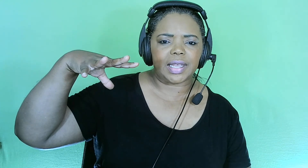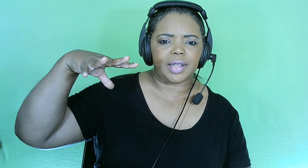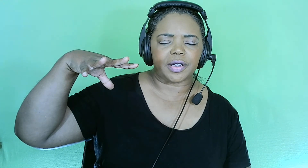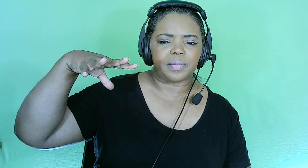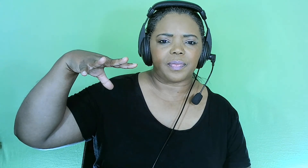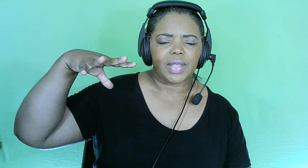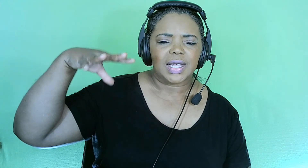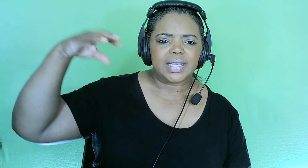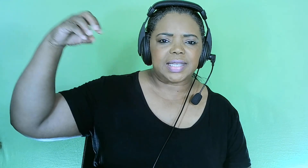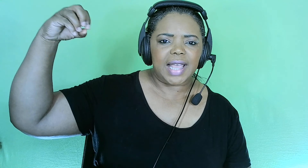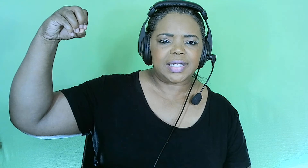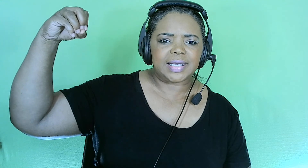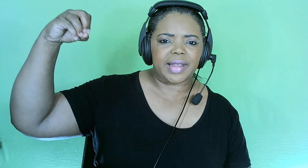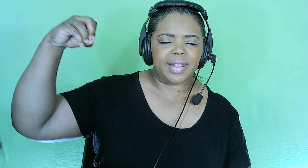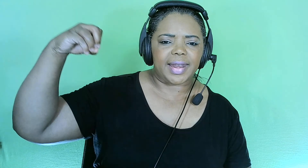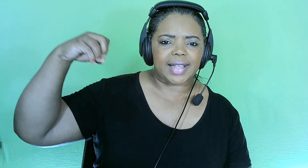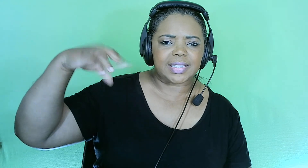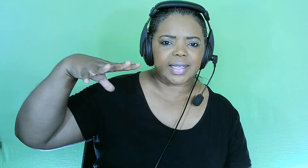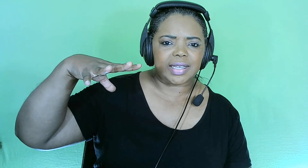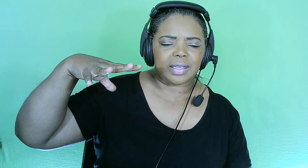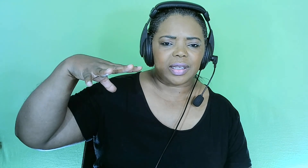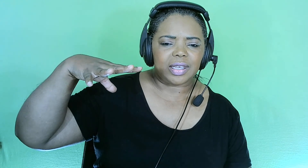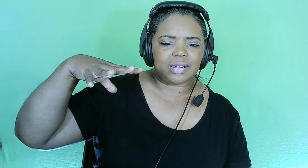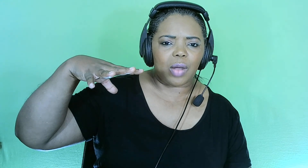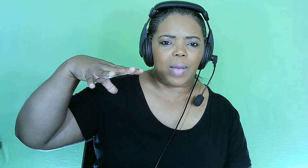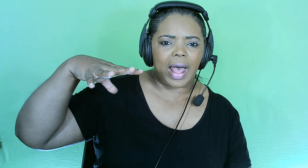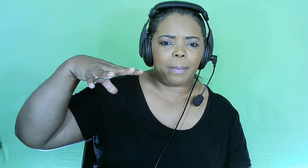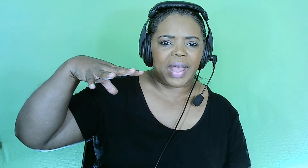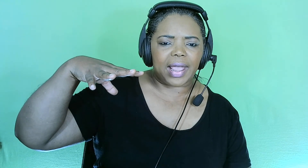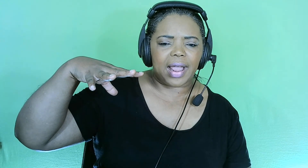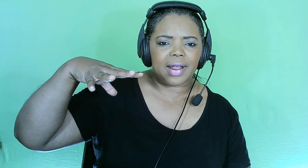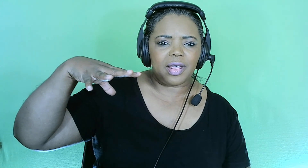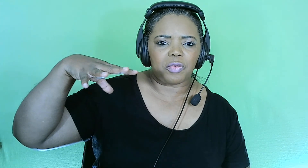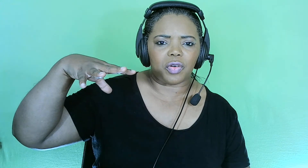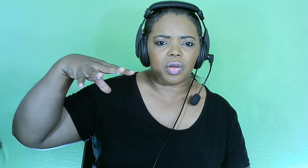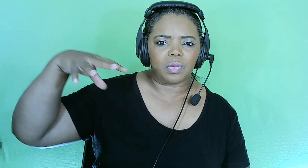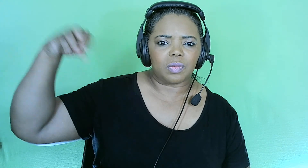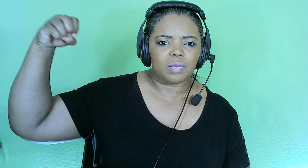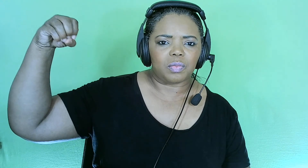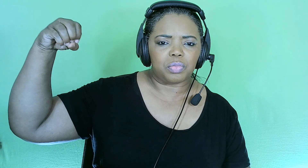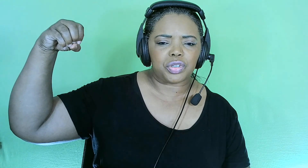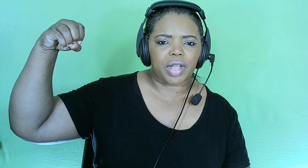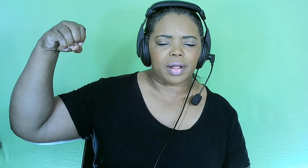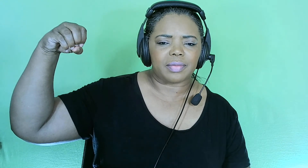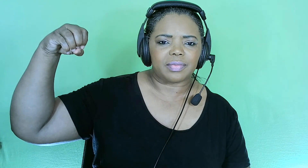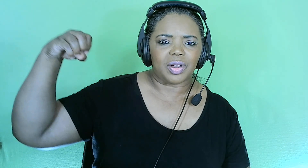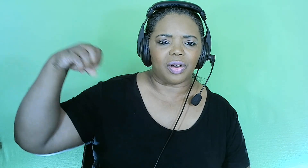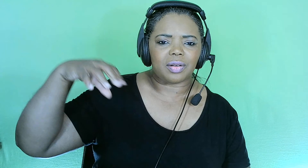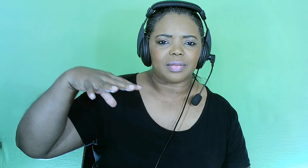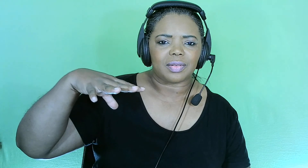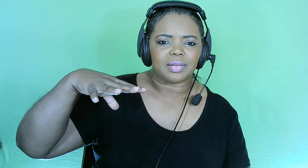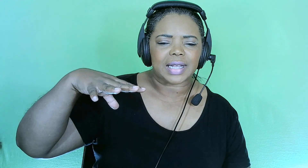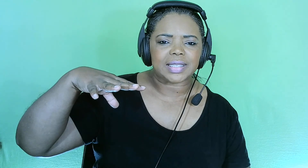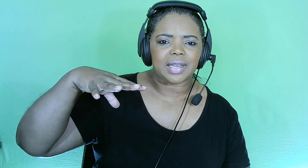acender. Se acender é assim, então apagar eu vou puxar. Ó,